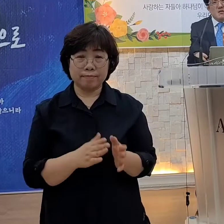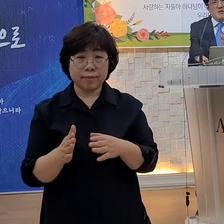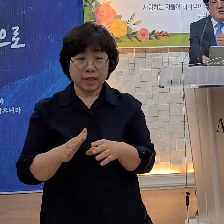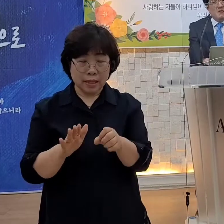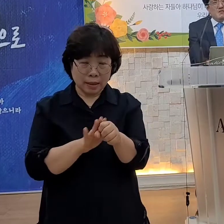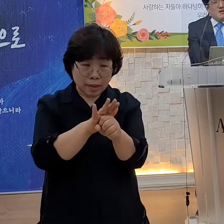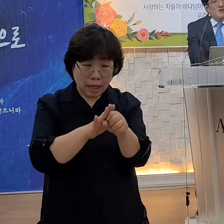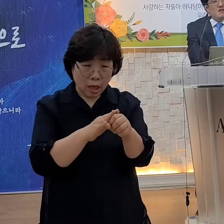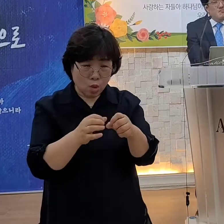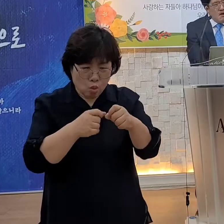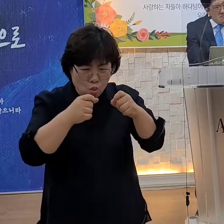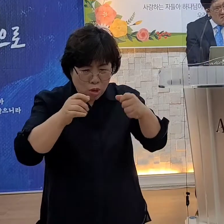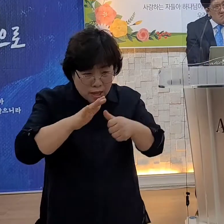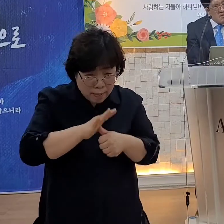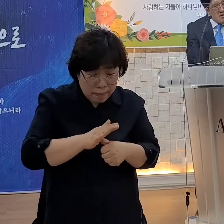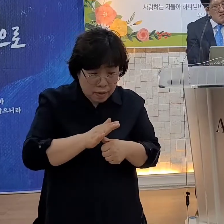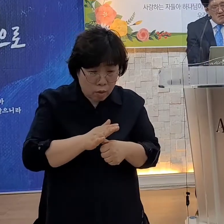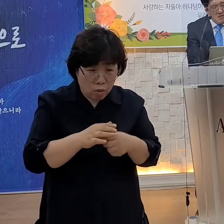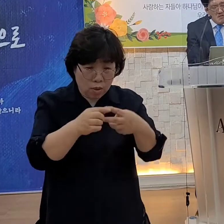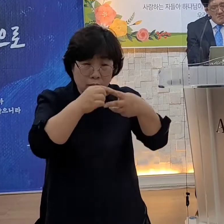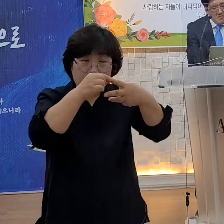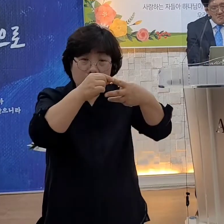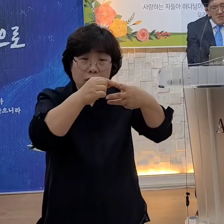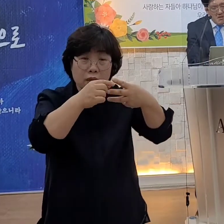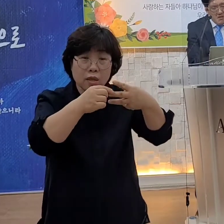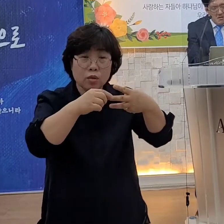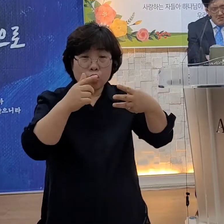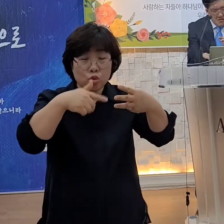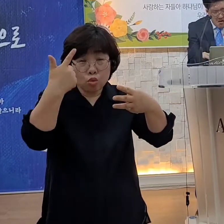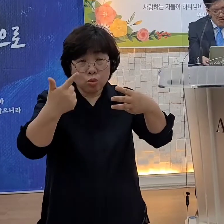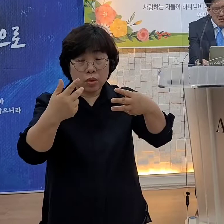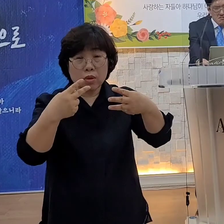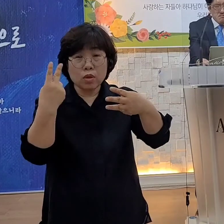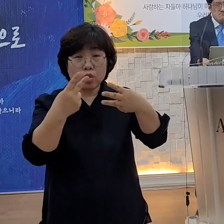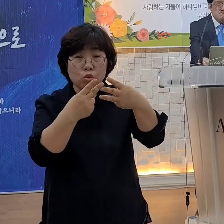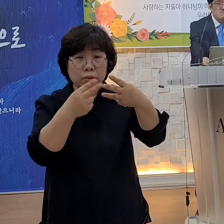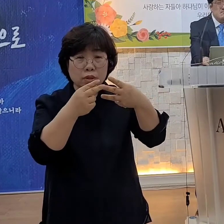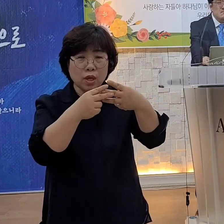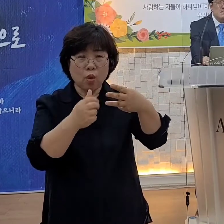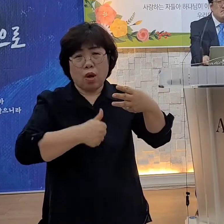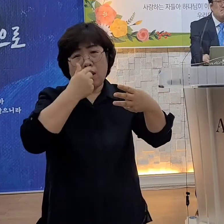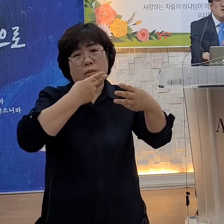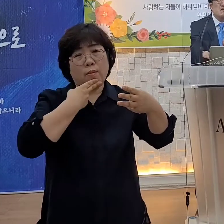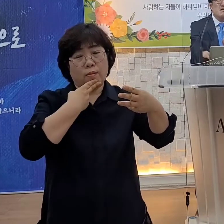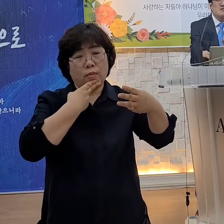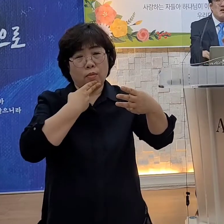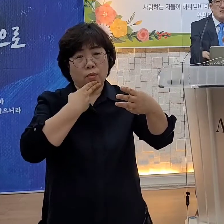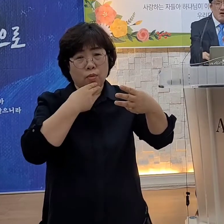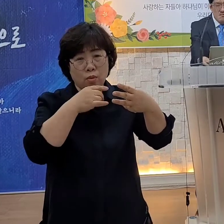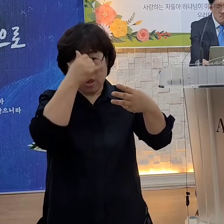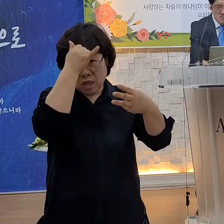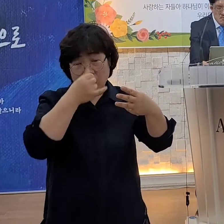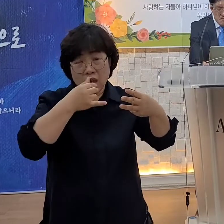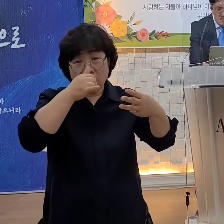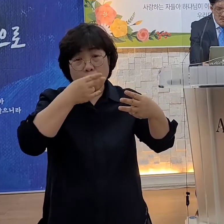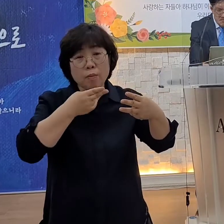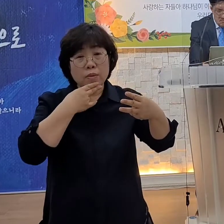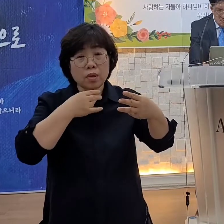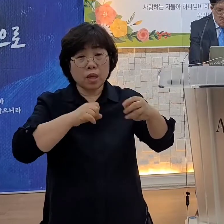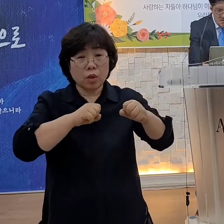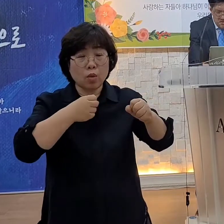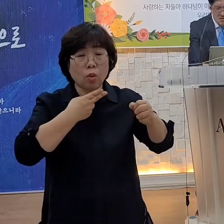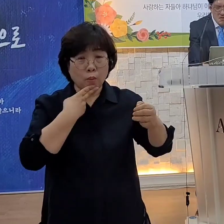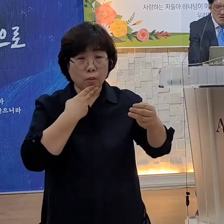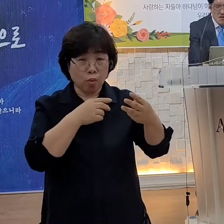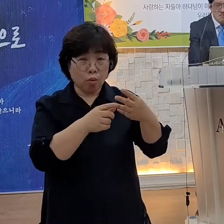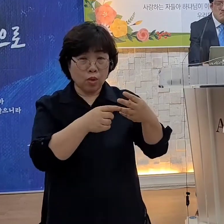다음에 이제 사랑이 뭐라고 나옵니까? 성경은 성내지 아니하고 무례히 행치 아니하고